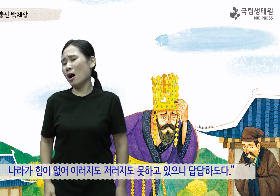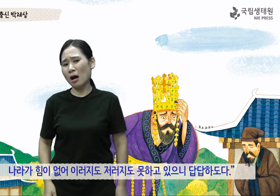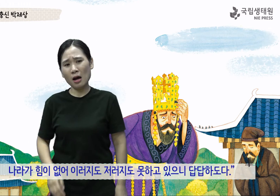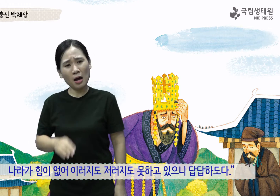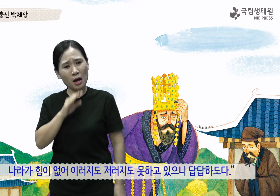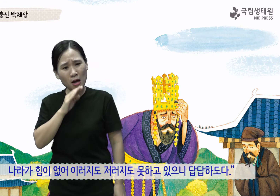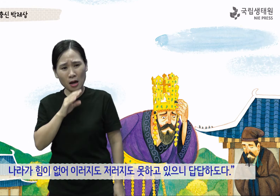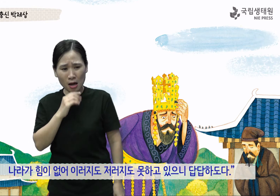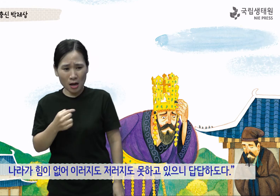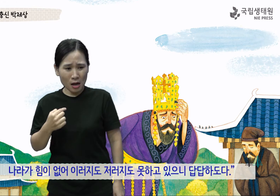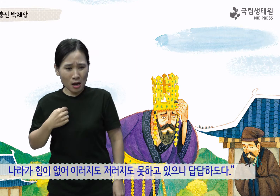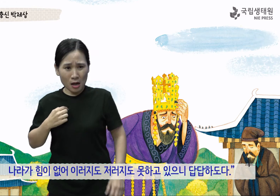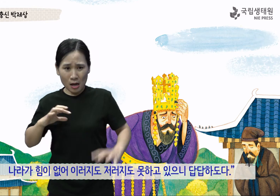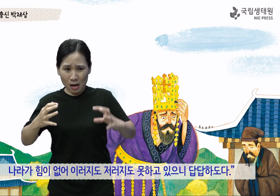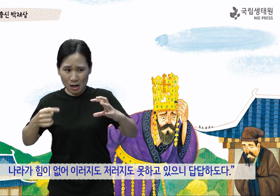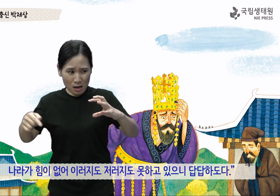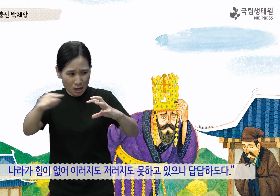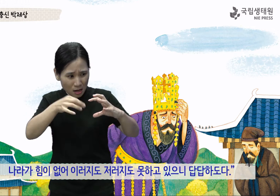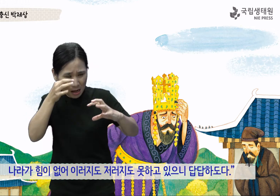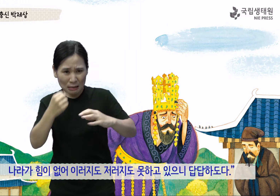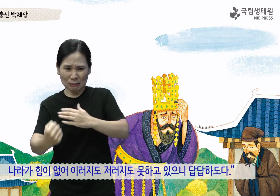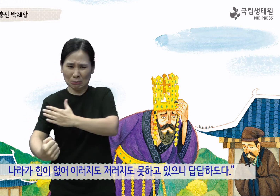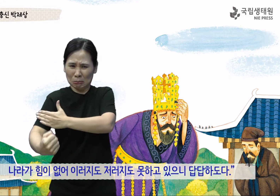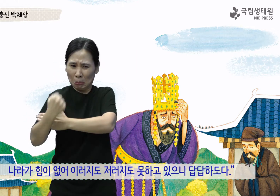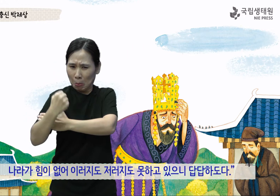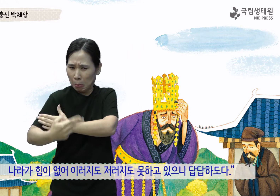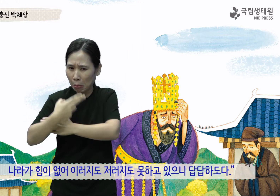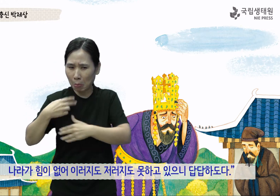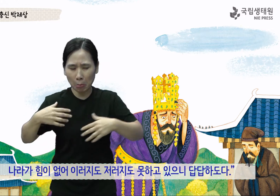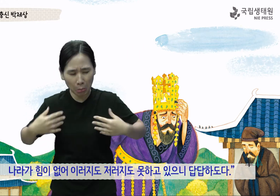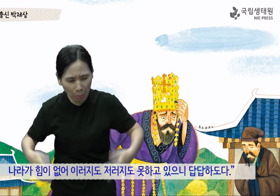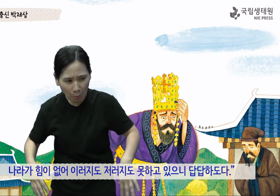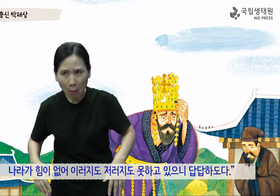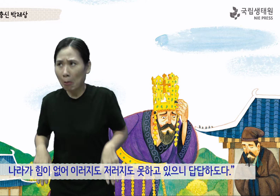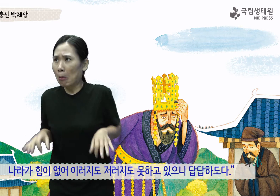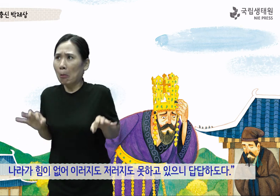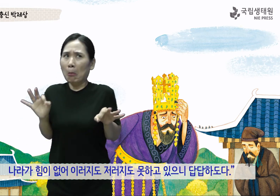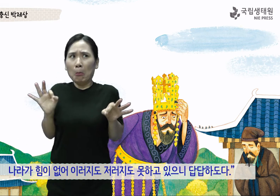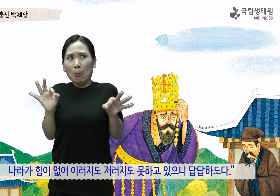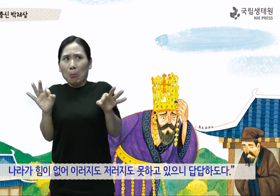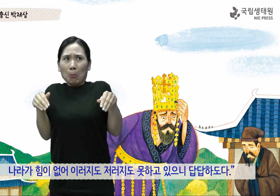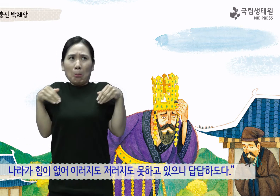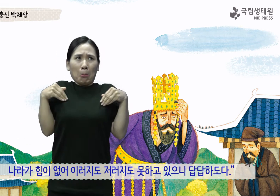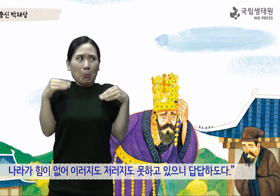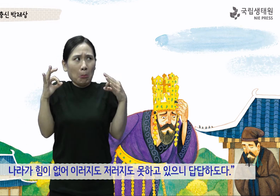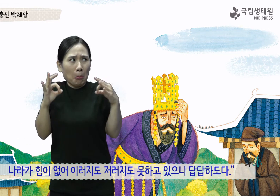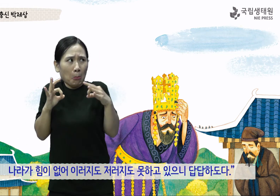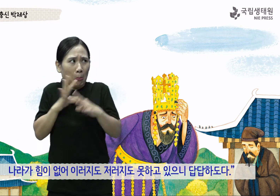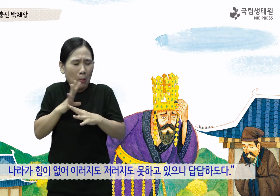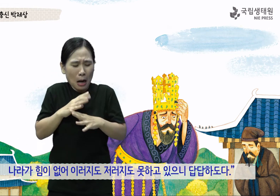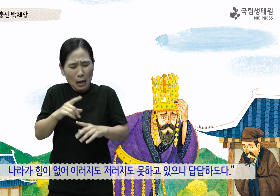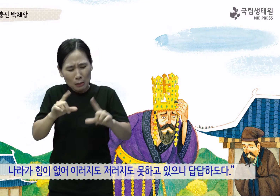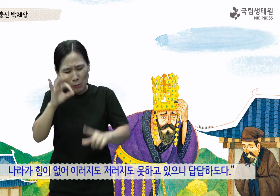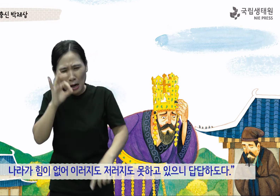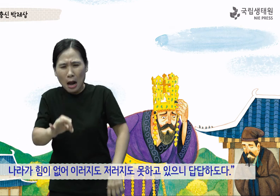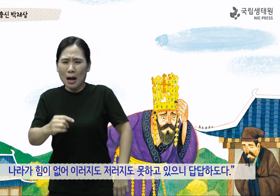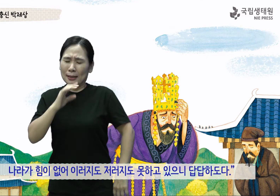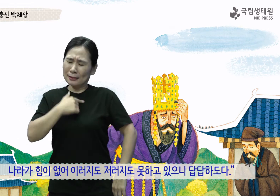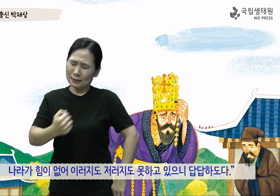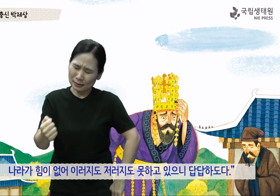나라가 힘이 없어 이러지도 저러지도 못하고 있으니 답답하도다.